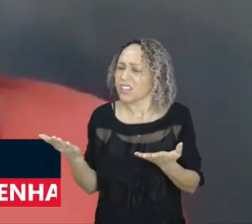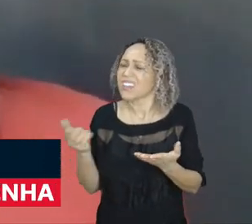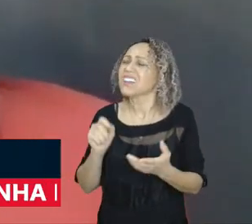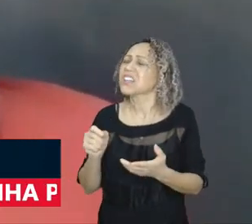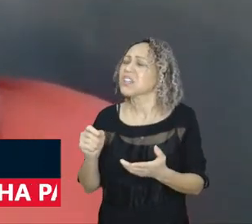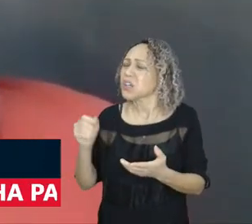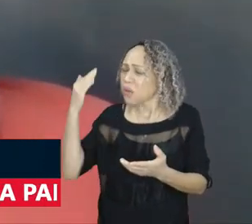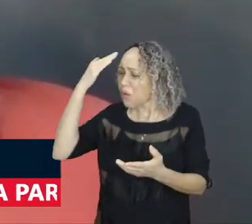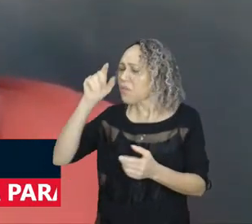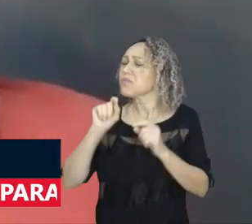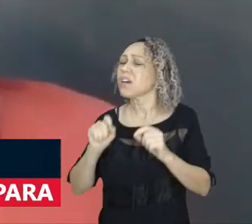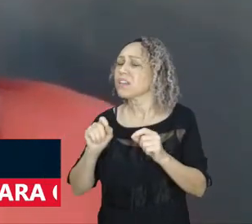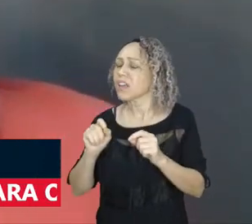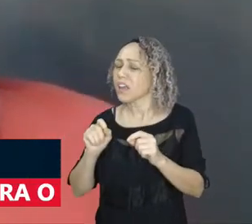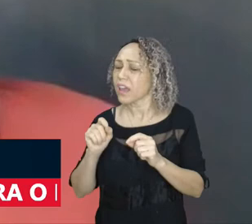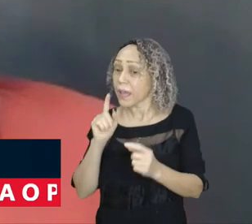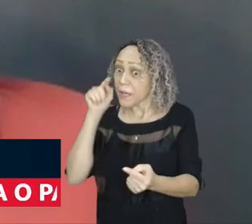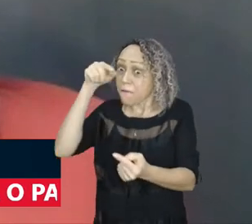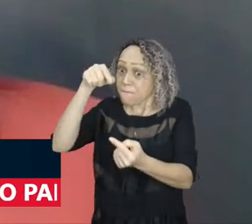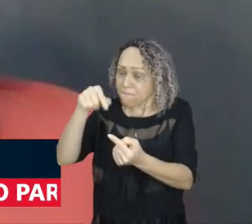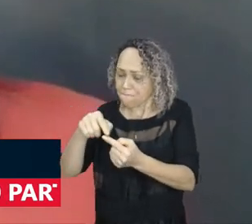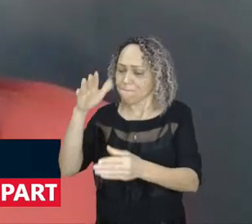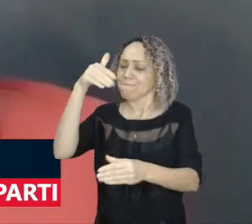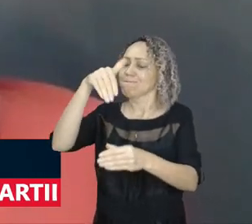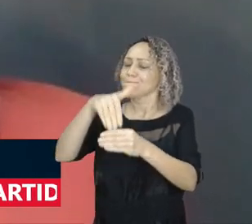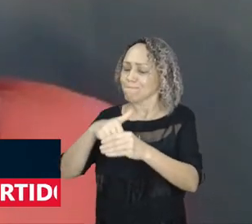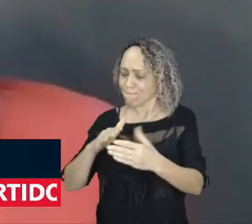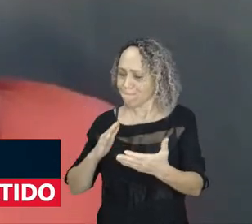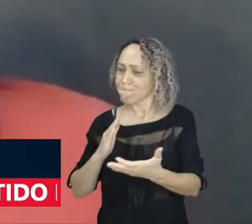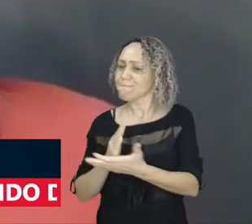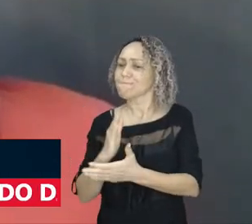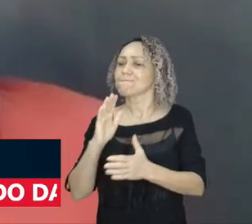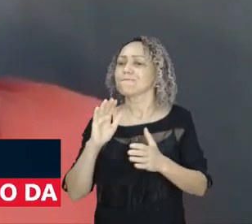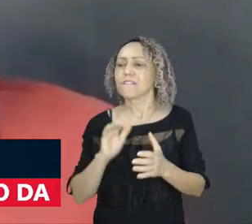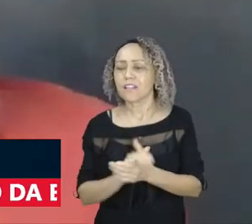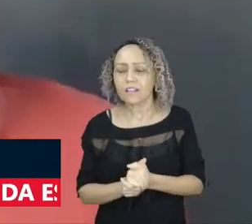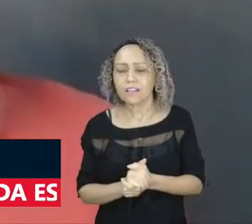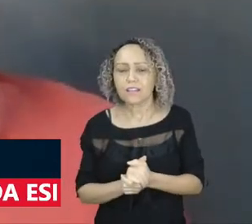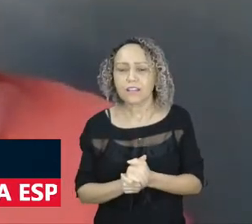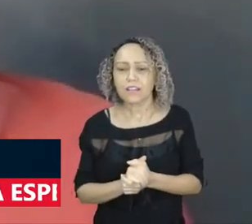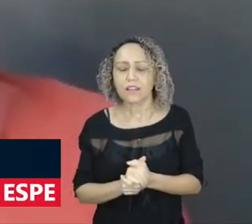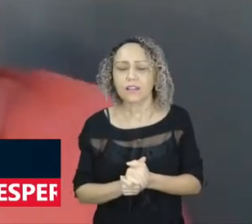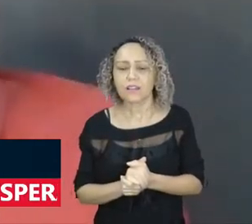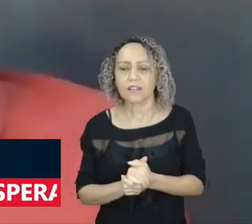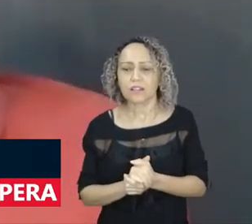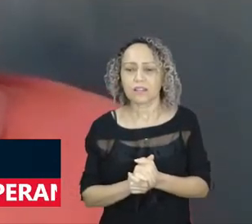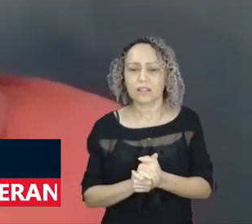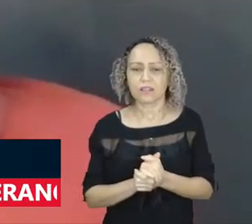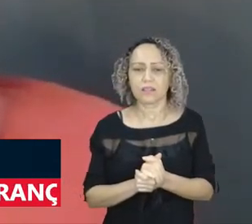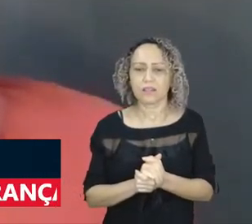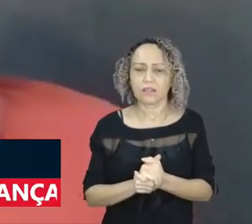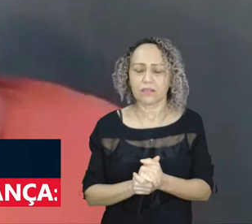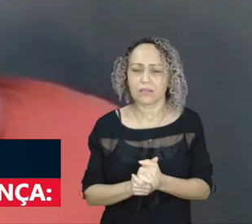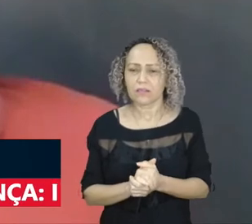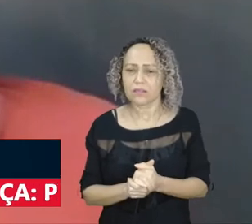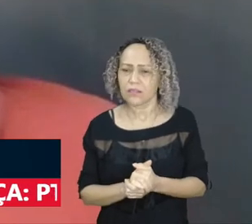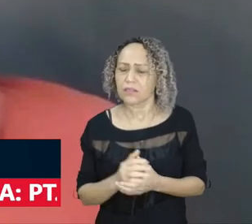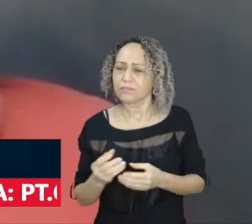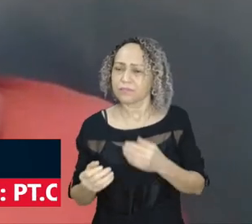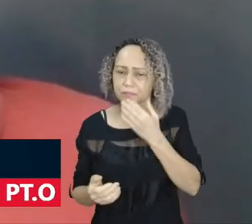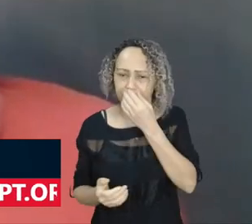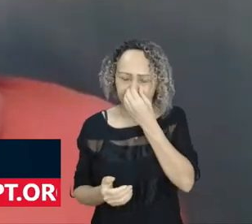Mas passou o Congresso, a emenda constitucional, dita kamikaze. Kamikaze por quê? Porque ela é uma emenda autodestrutiva.